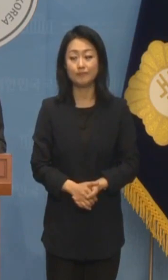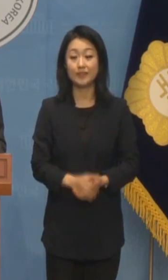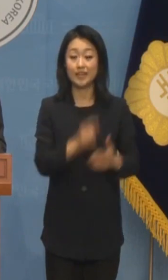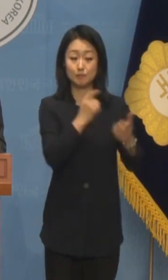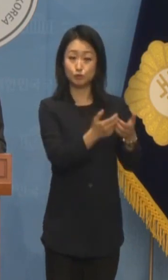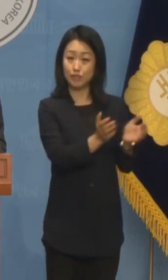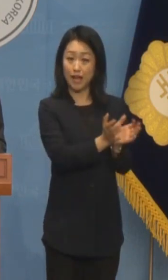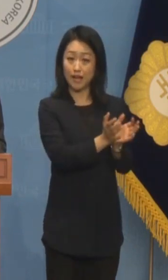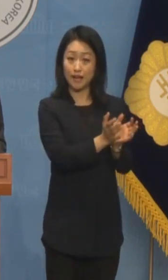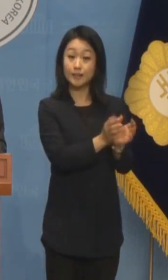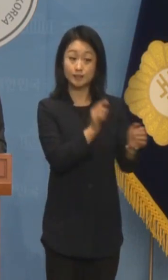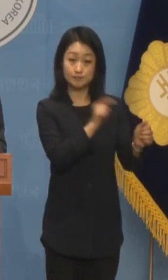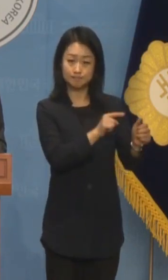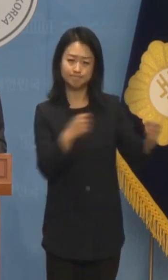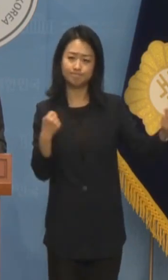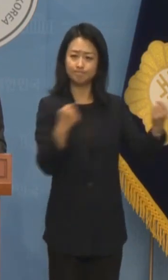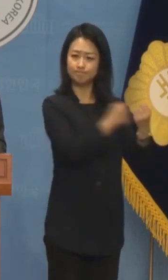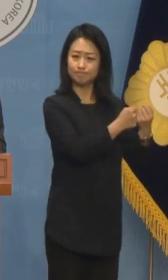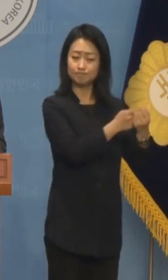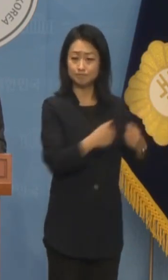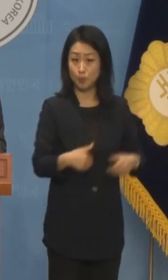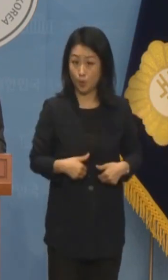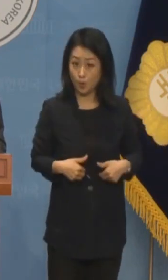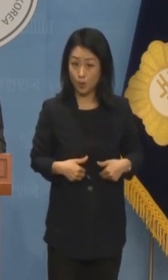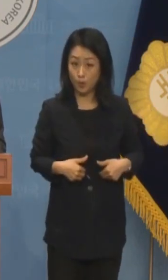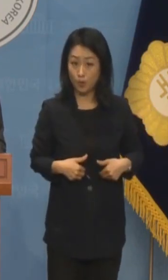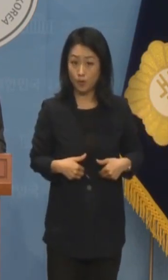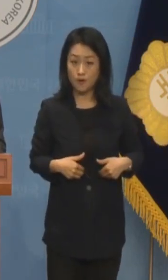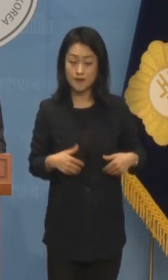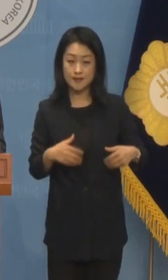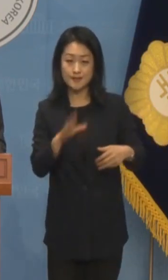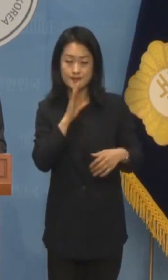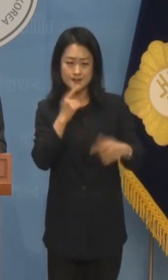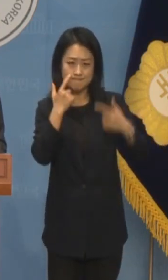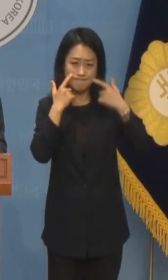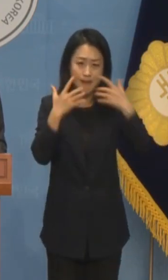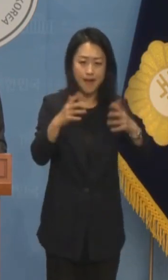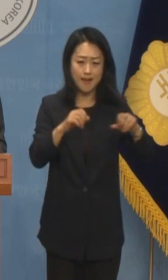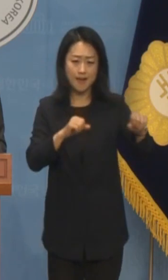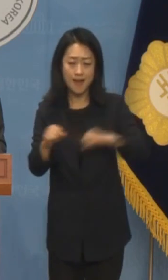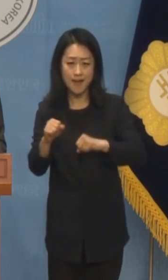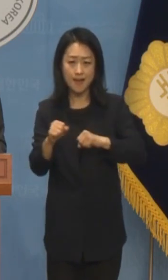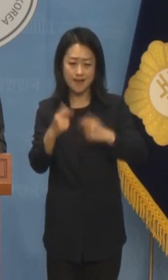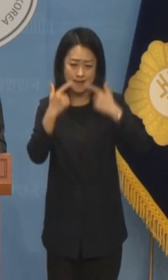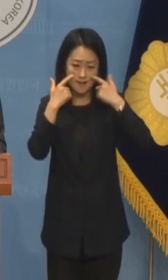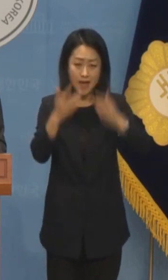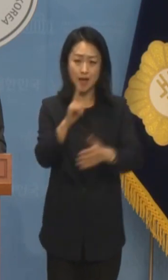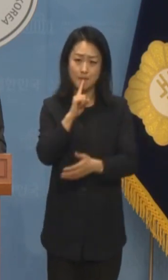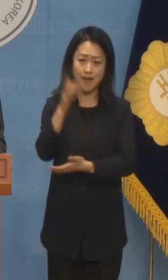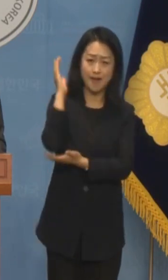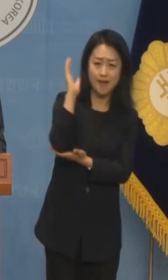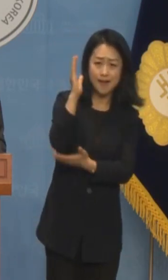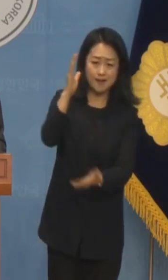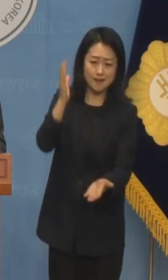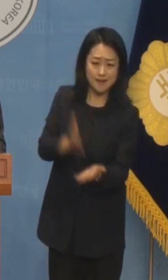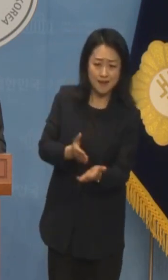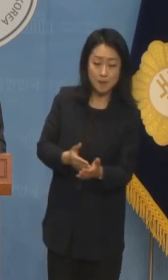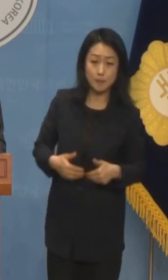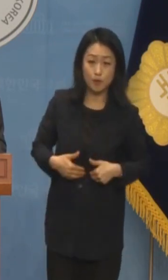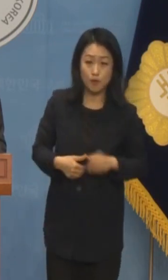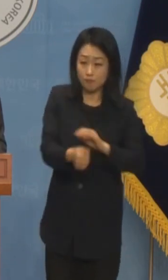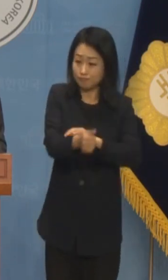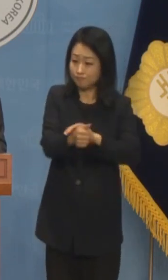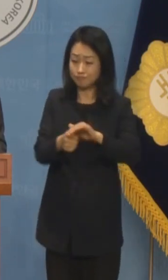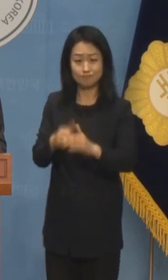민주당을 상대로 제대로 싸워야 합니다. 전투력도 올리고 스피커도 많이 내야 합니다. 움츠러들